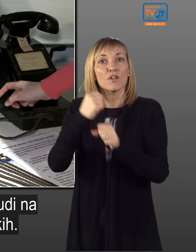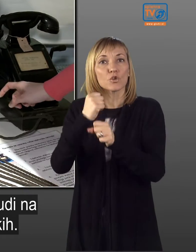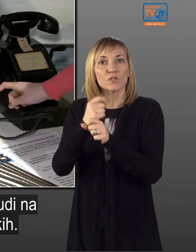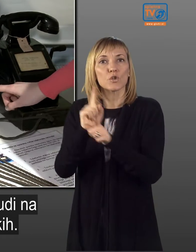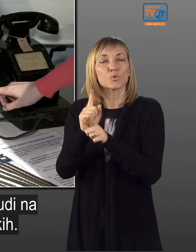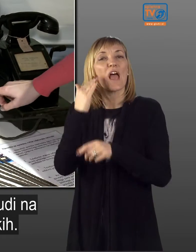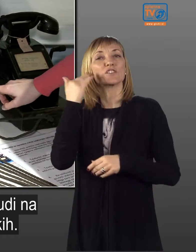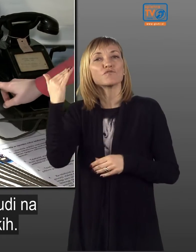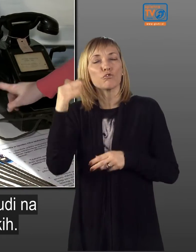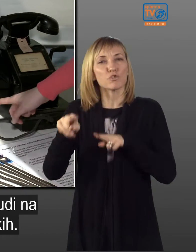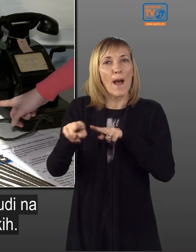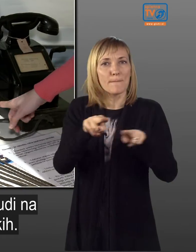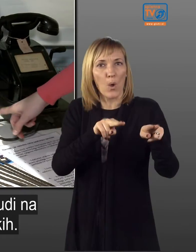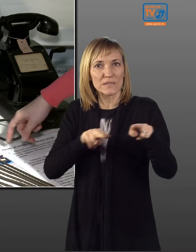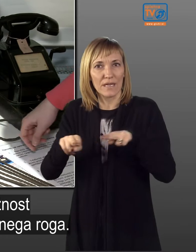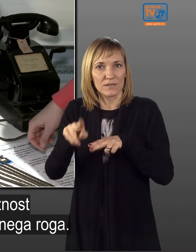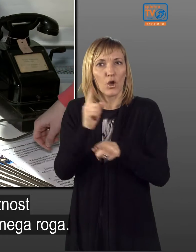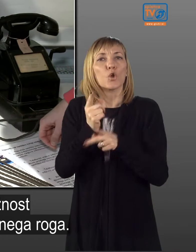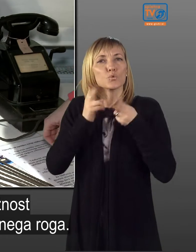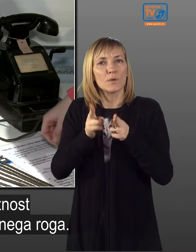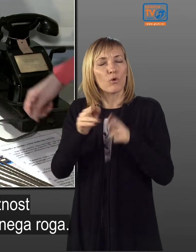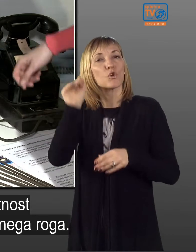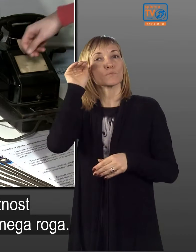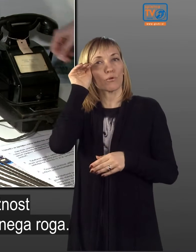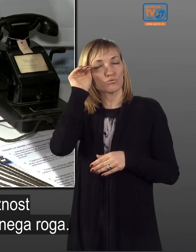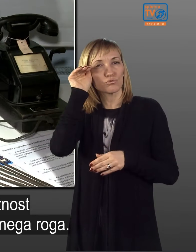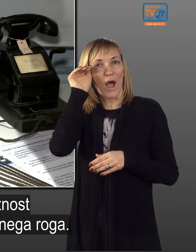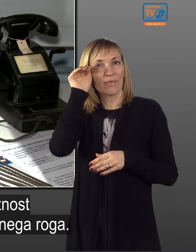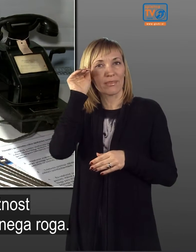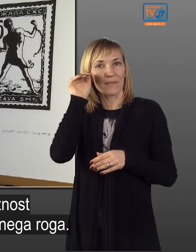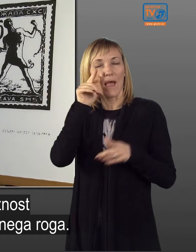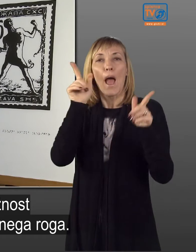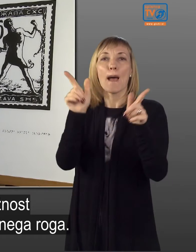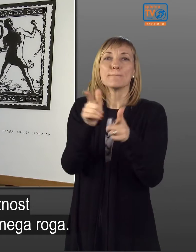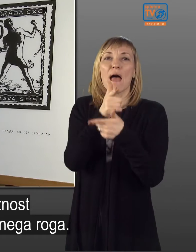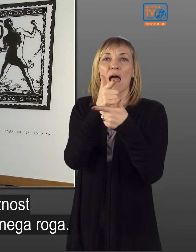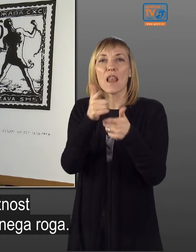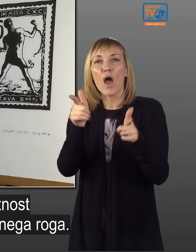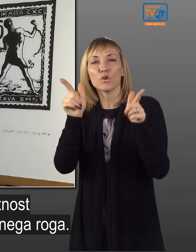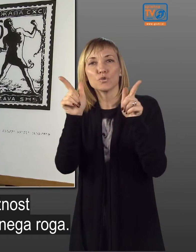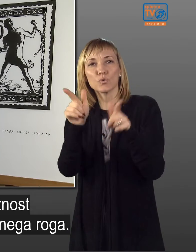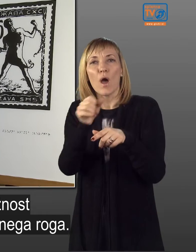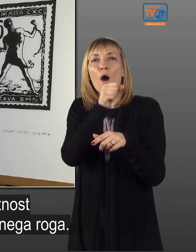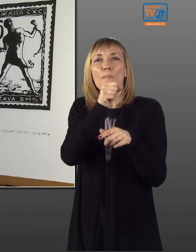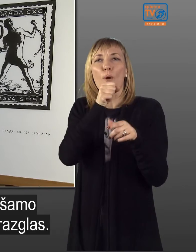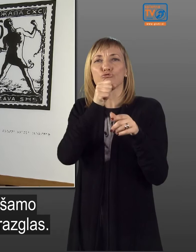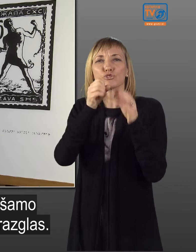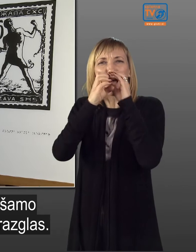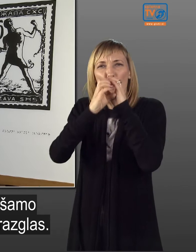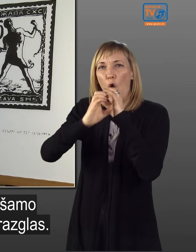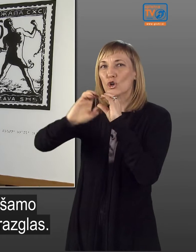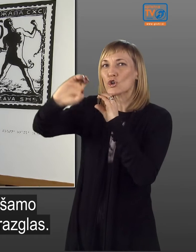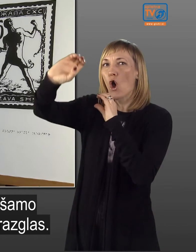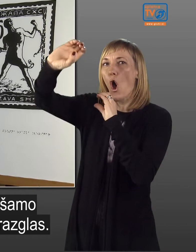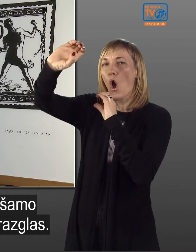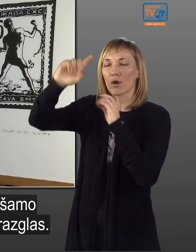tudi na zvočnih posnetkih, tukaj imamo možnost poslušanja tudi recimo melodij poštnega roga, potem lahko